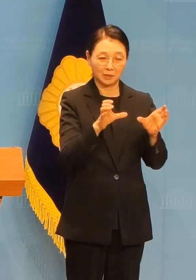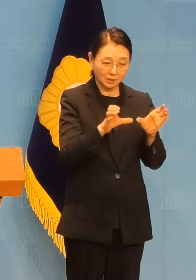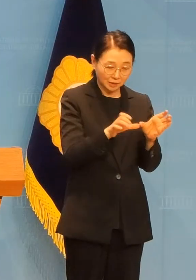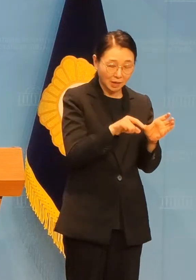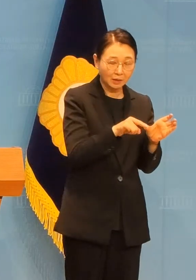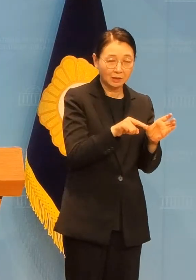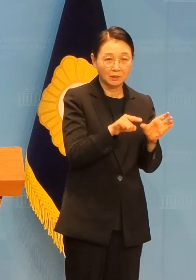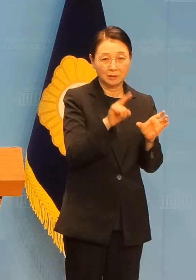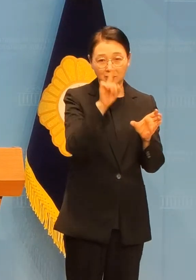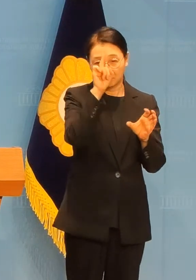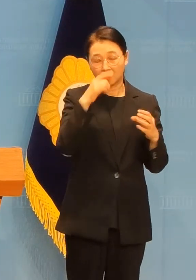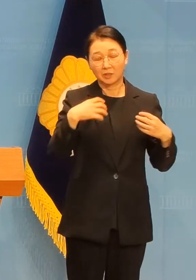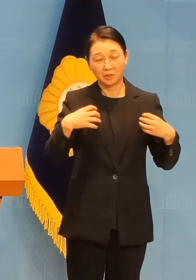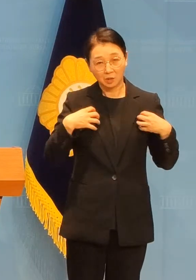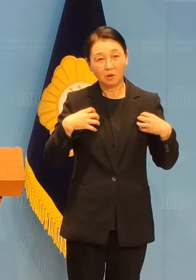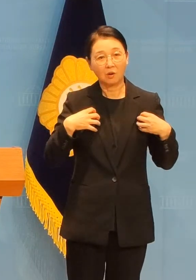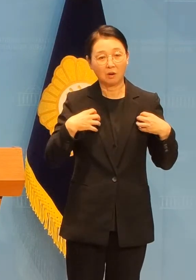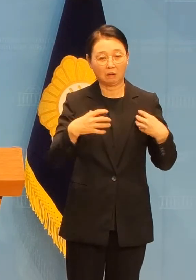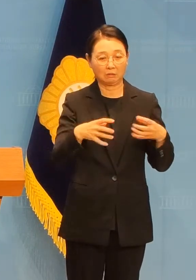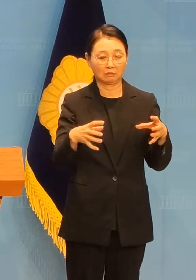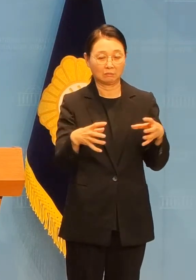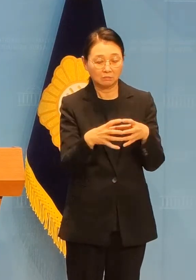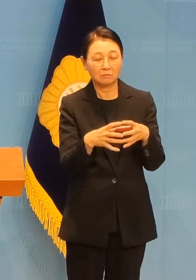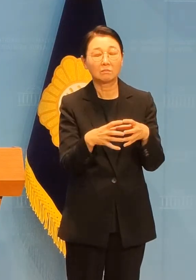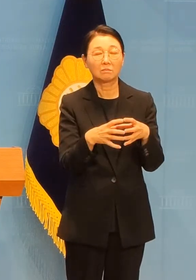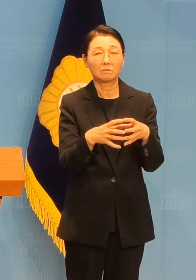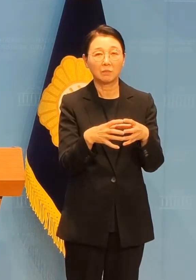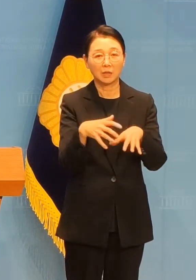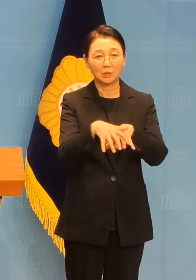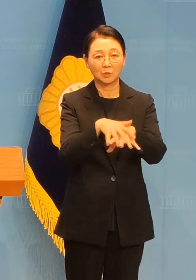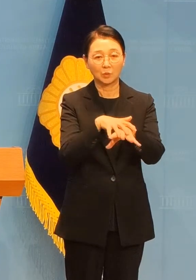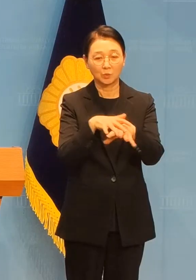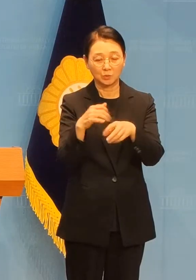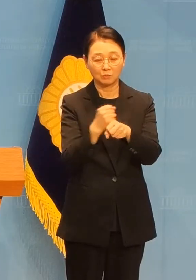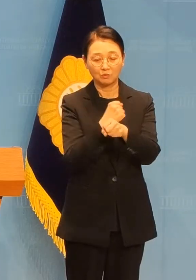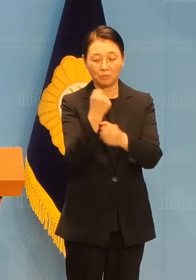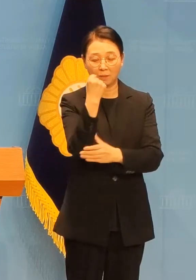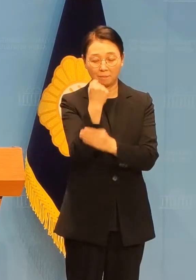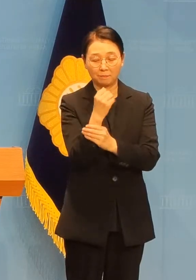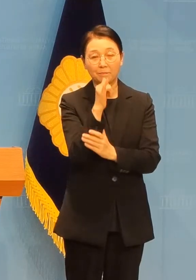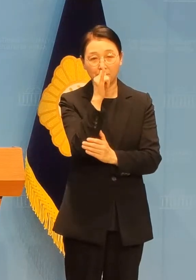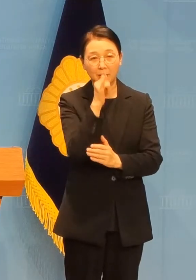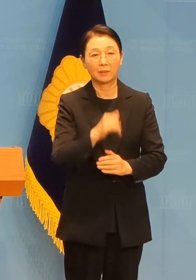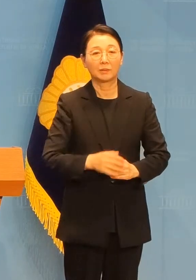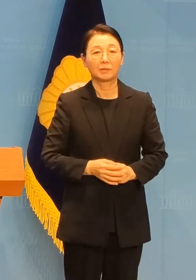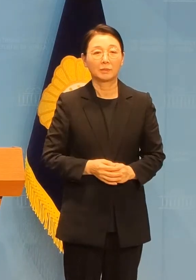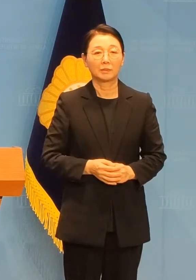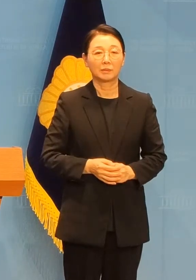정, 경이 유착된 조직적 부패 카르텔의 양상을 띠고 있습니다.